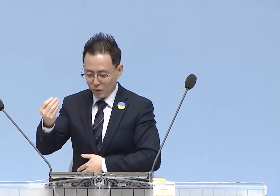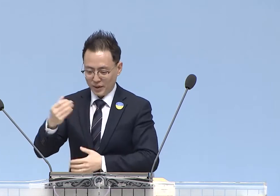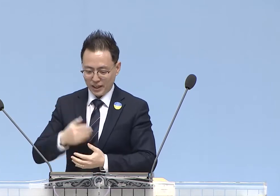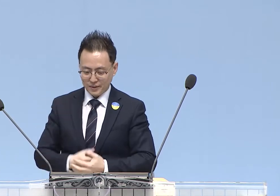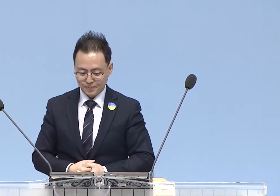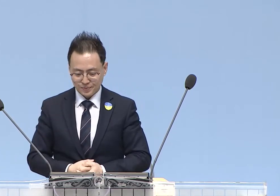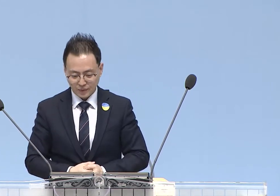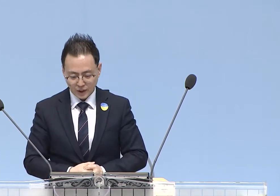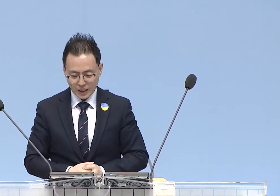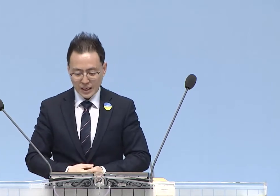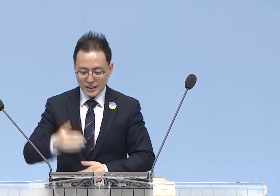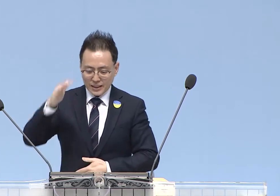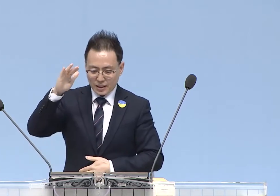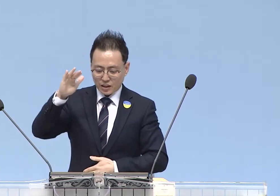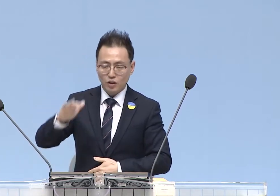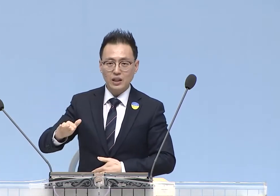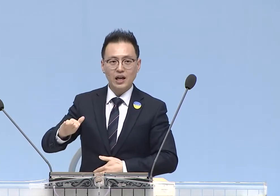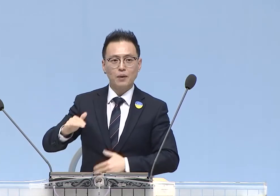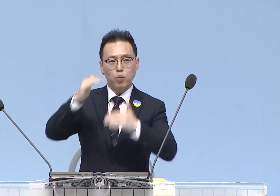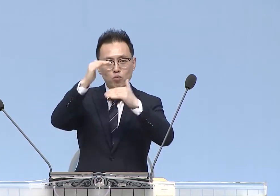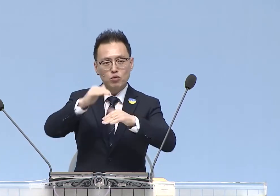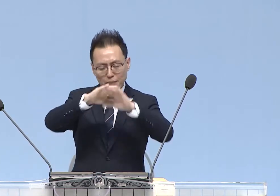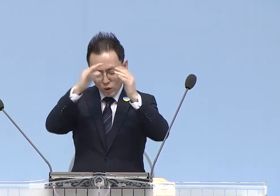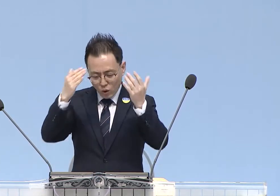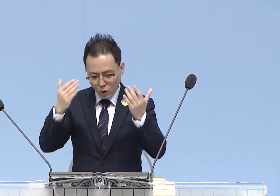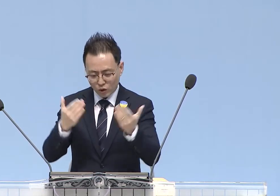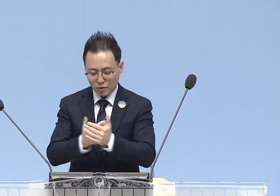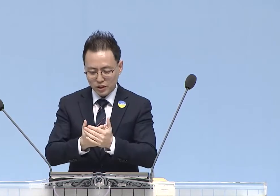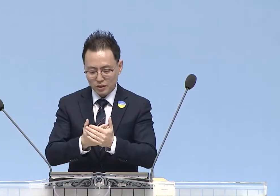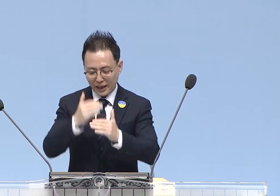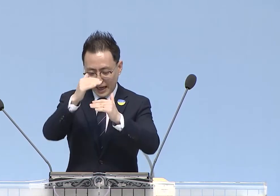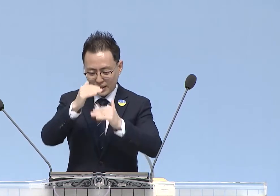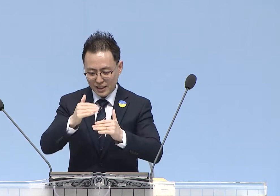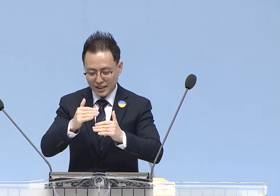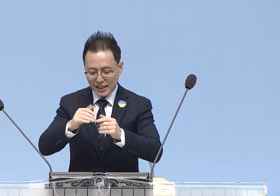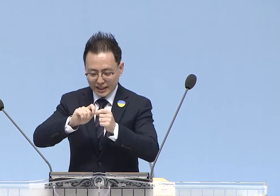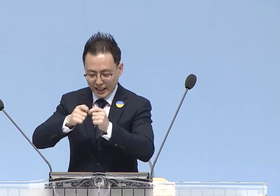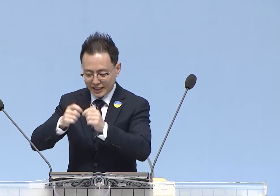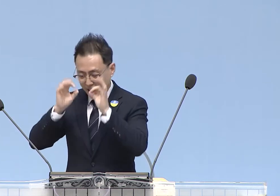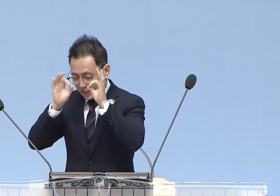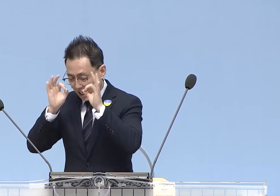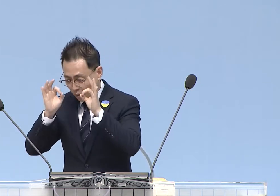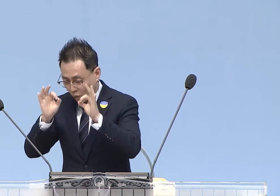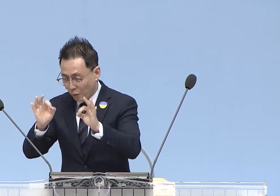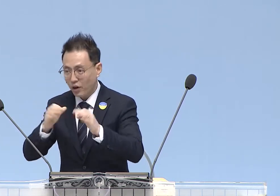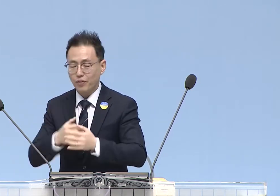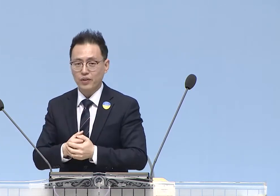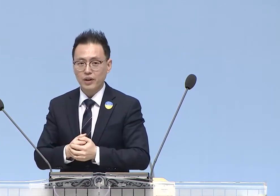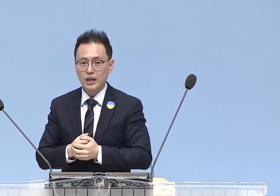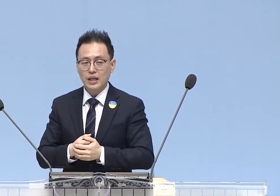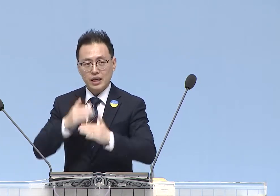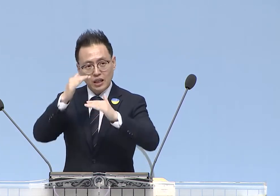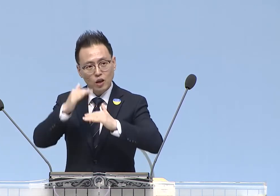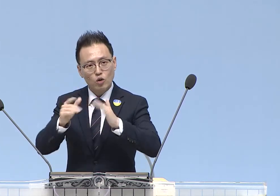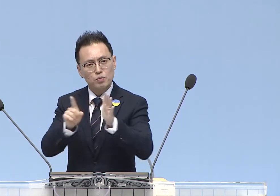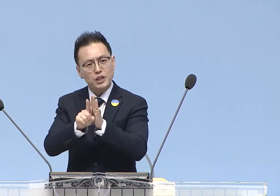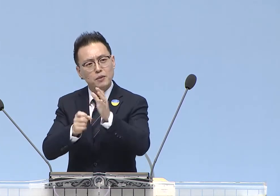보입니다. 그러나 본문 모든 그 맥락을 자세히 살펴보면 이 내용은 믿음의